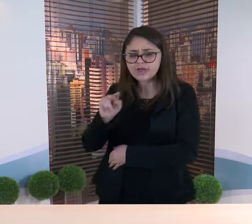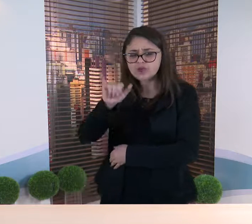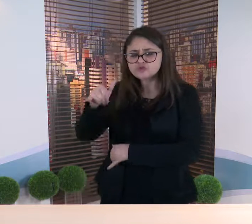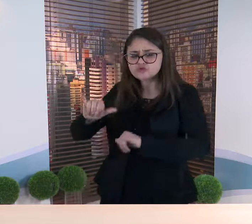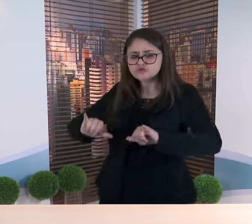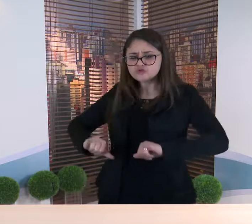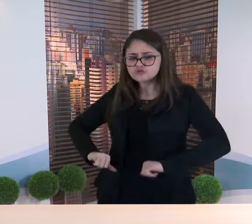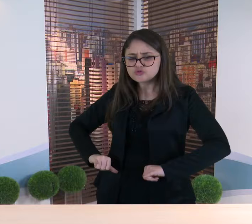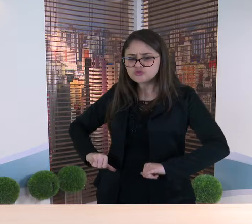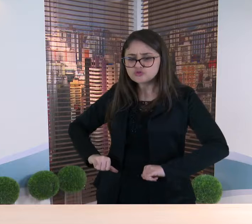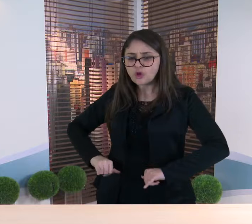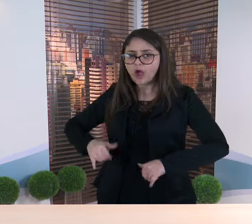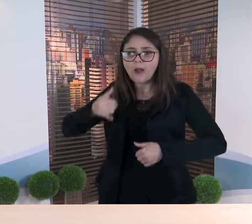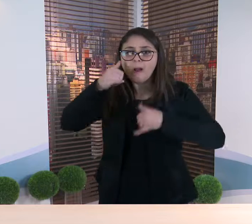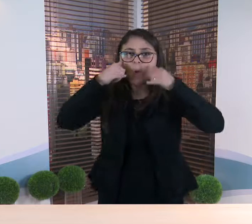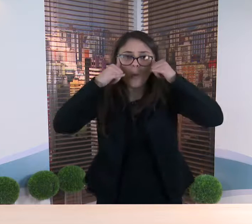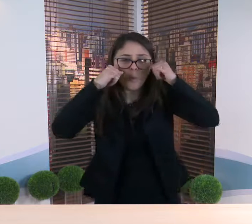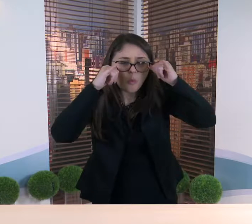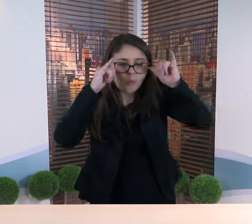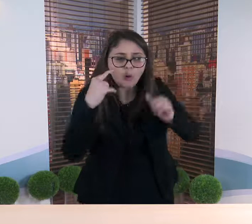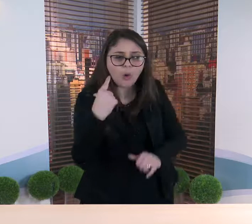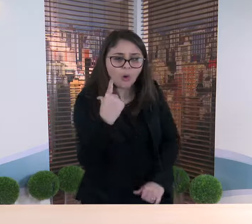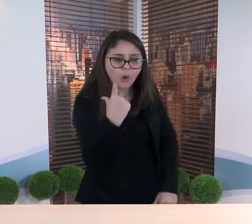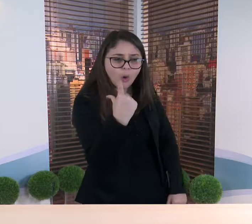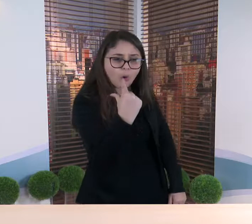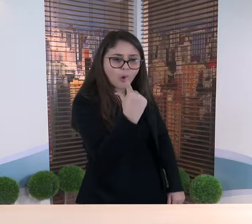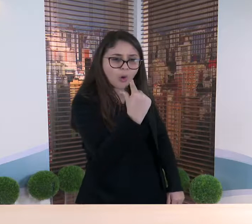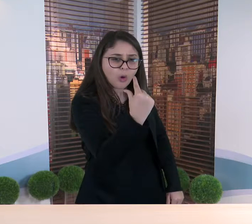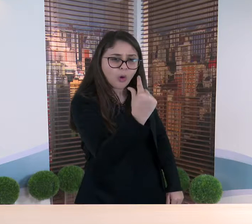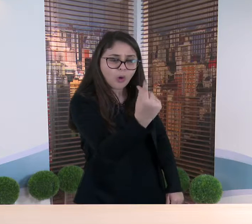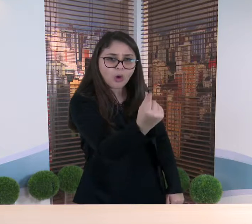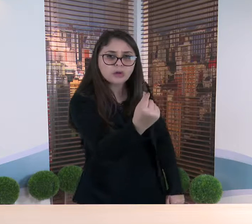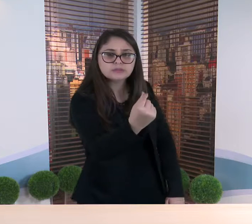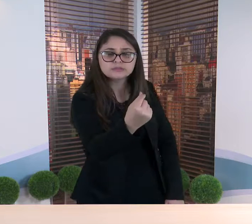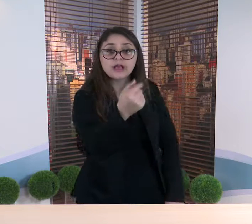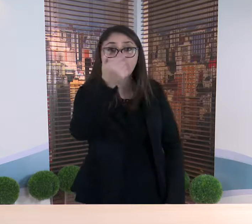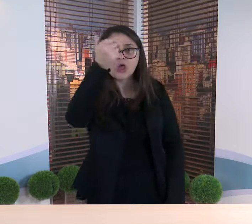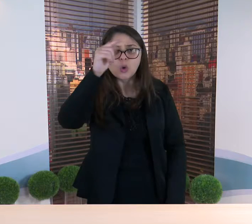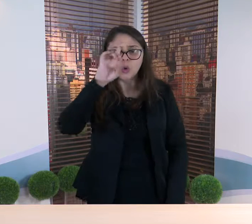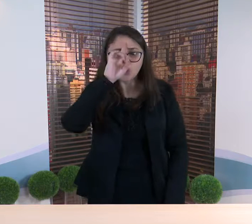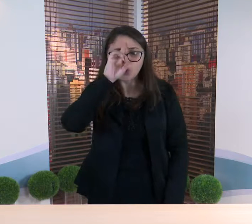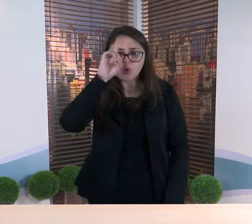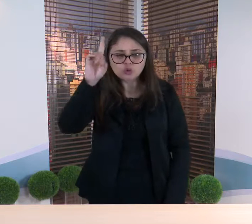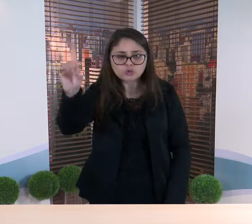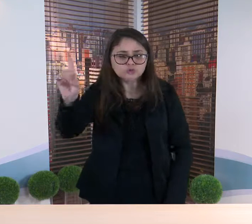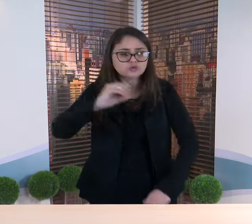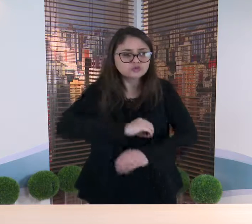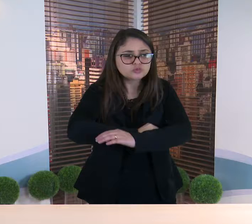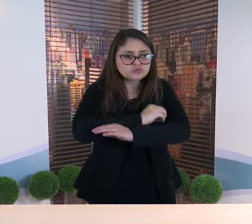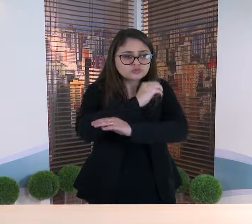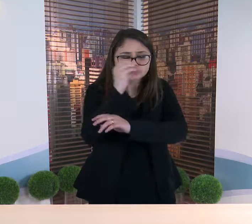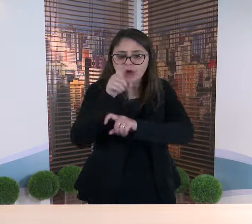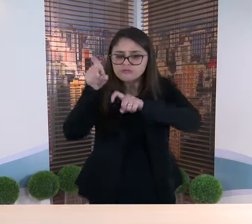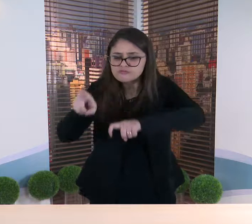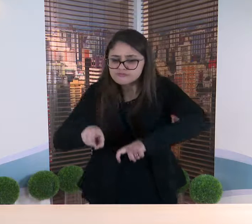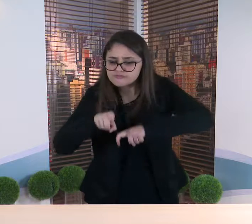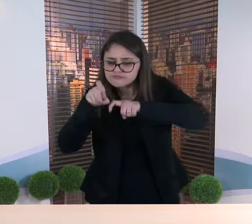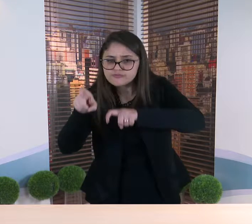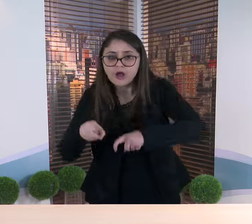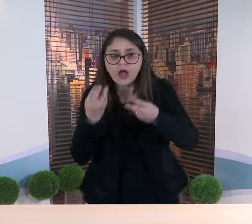os bois arando o campo, preparando o solo para a próxima colheita. As ovelhas pastam na grama